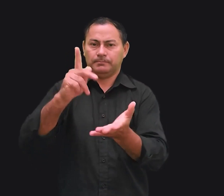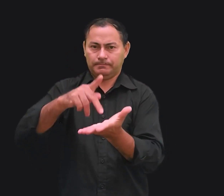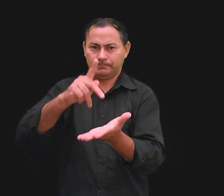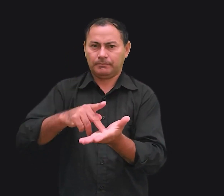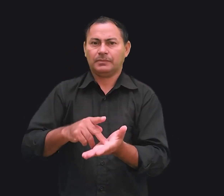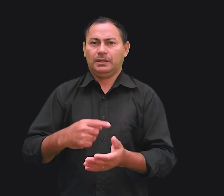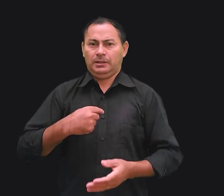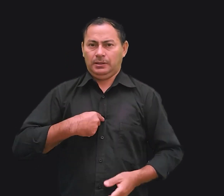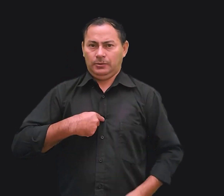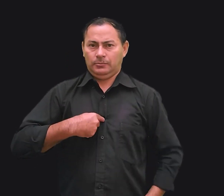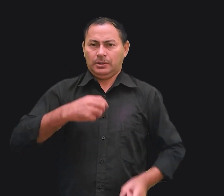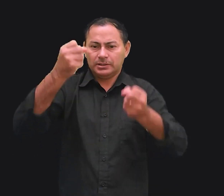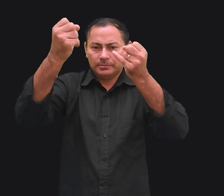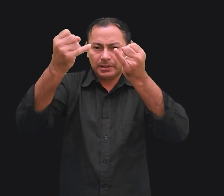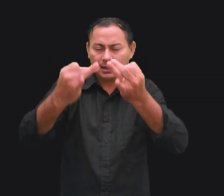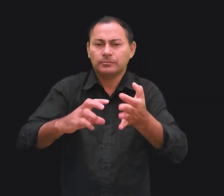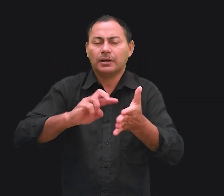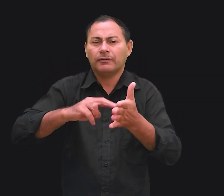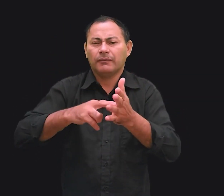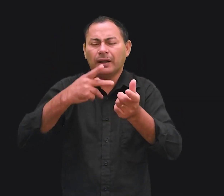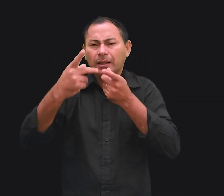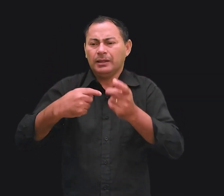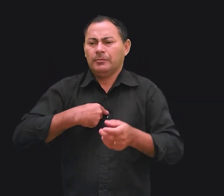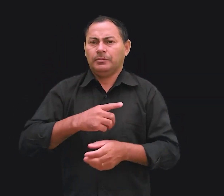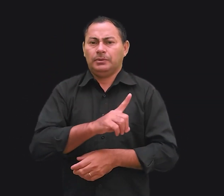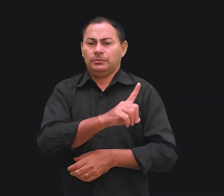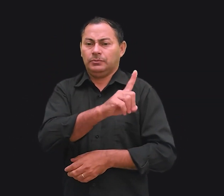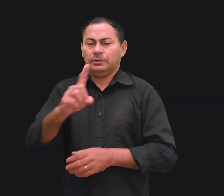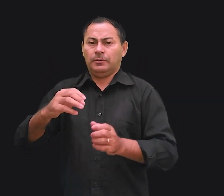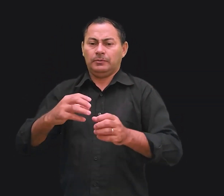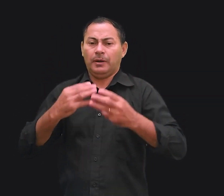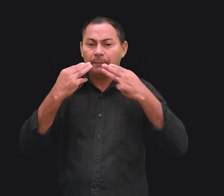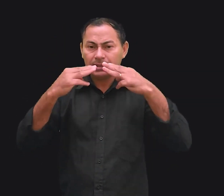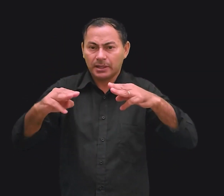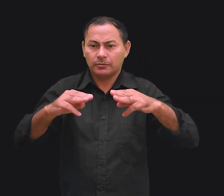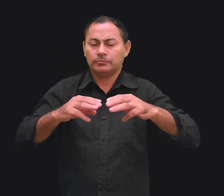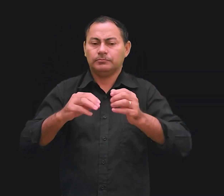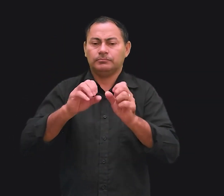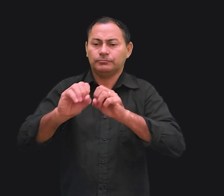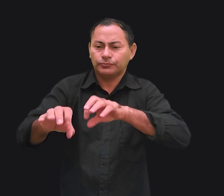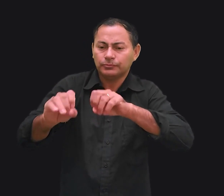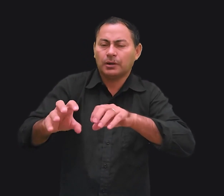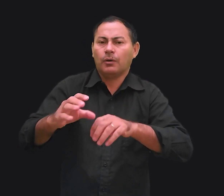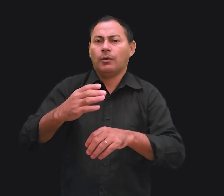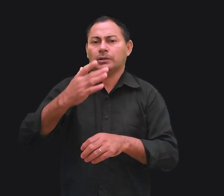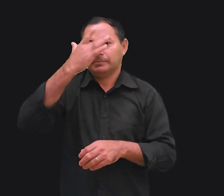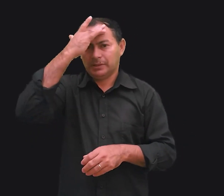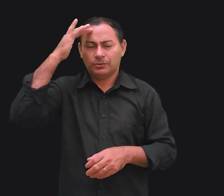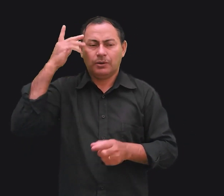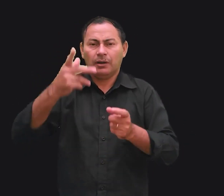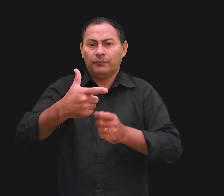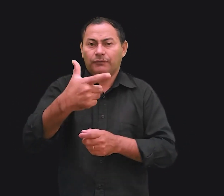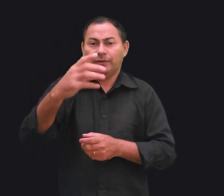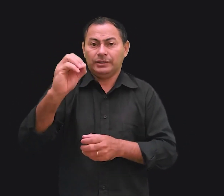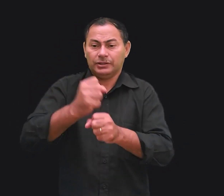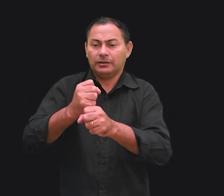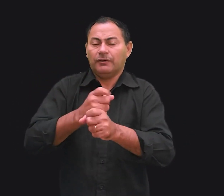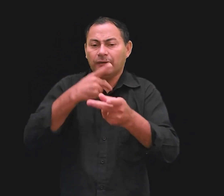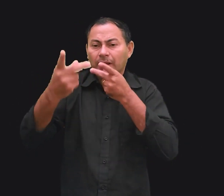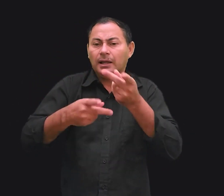verdadeiro. Vou explicar o que quero dizer. Passei grande parte do meu ministério ministrando aos homens. Por 20 anos falava-lhes semanalmente em